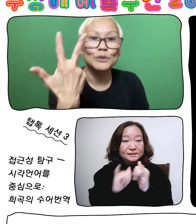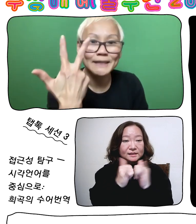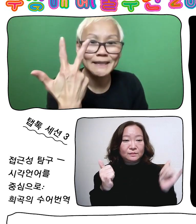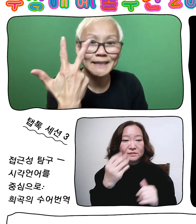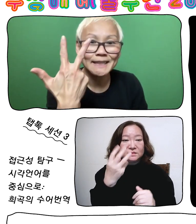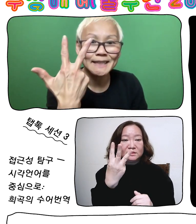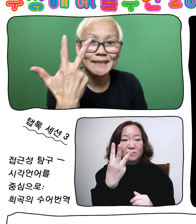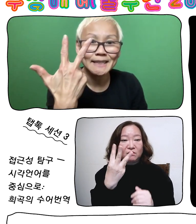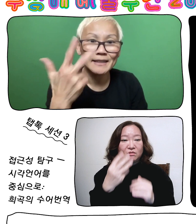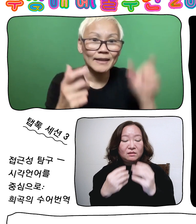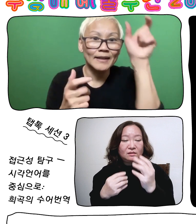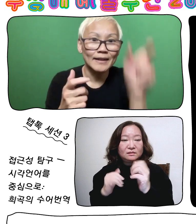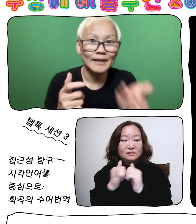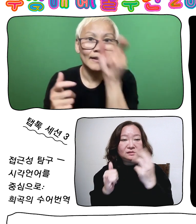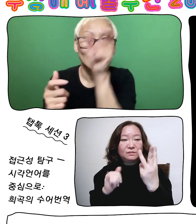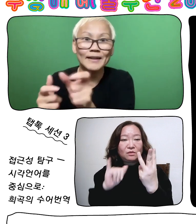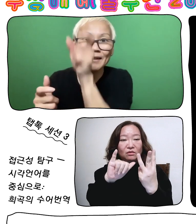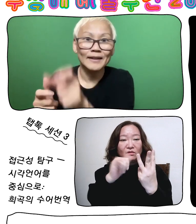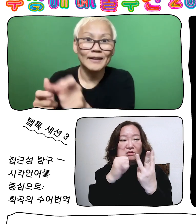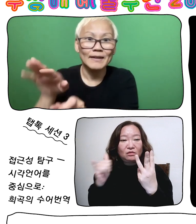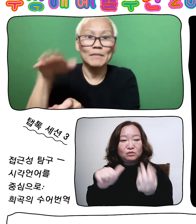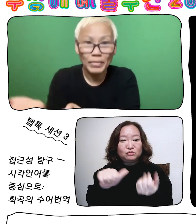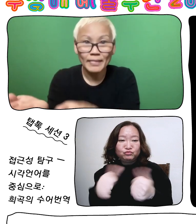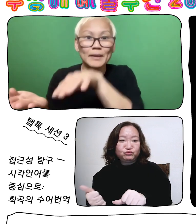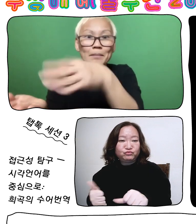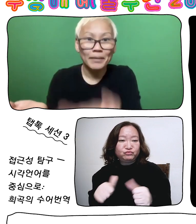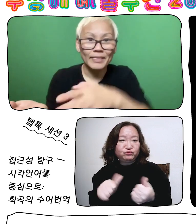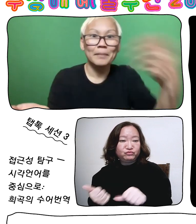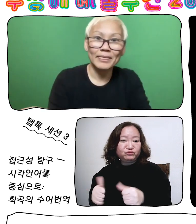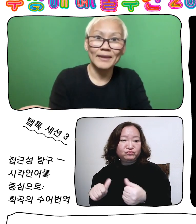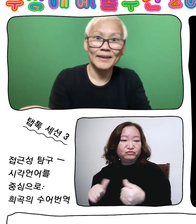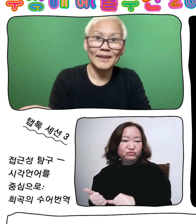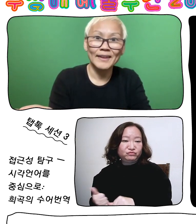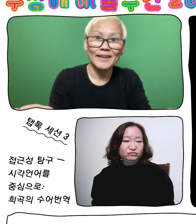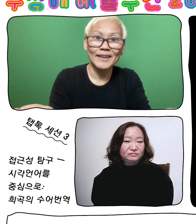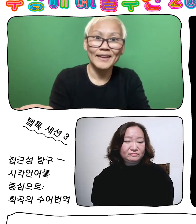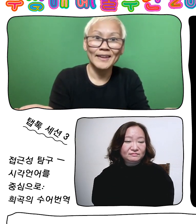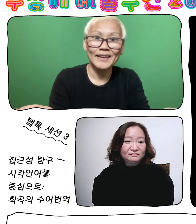세 번 반복했으니 세 명의 무덤 혹은